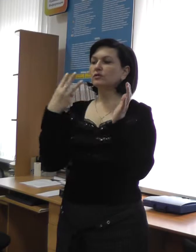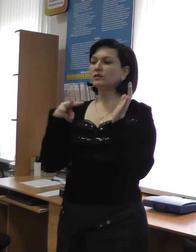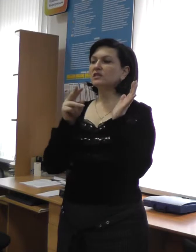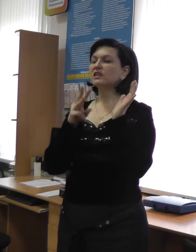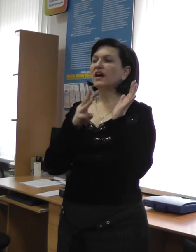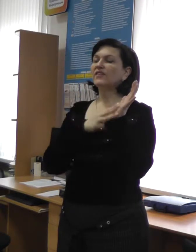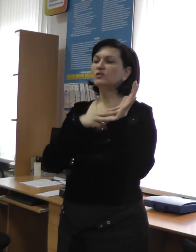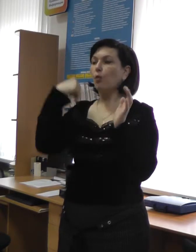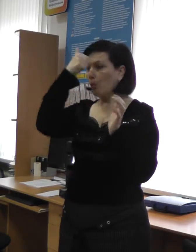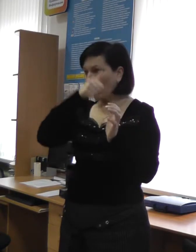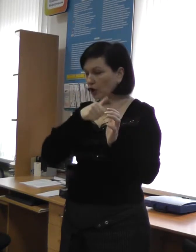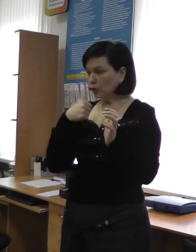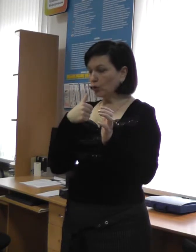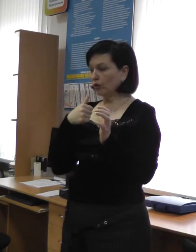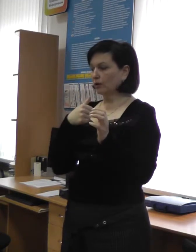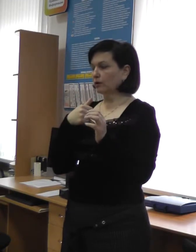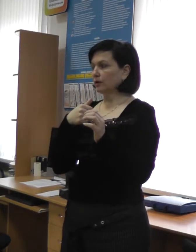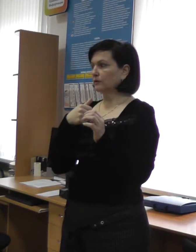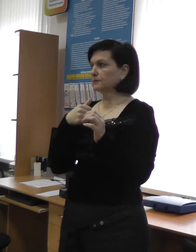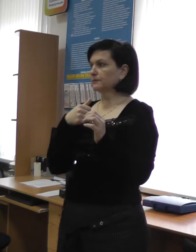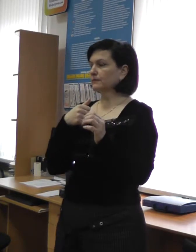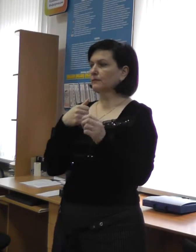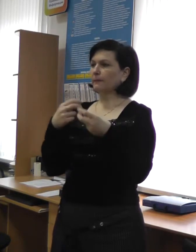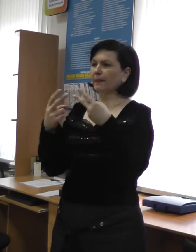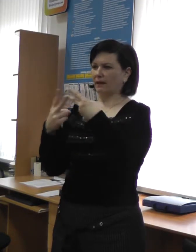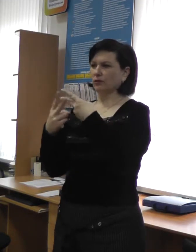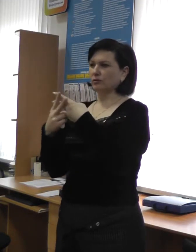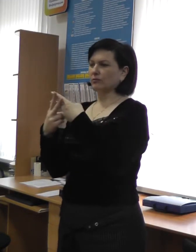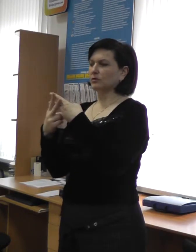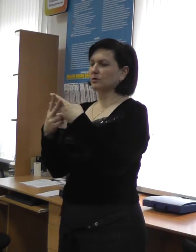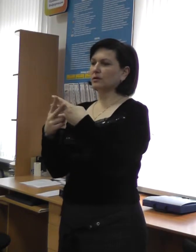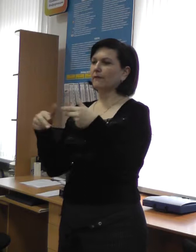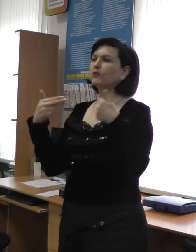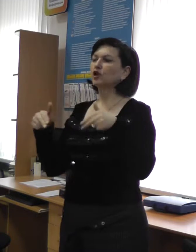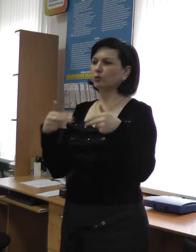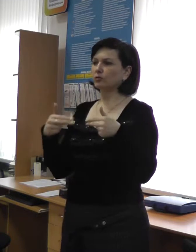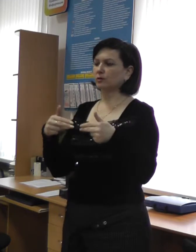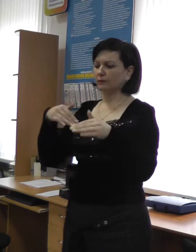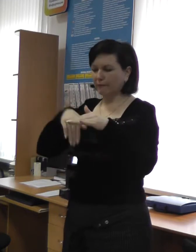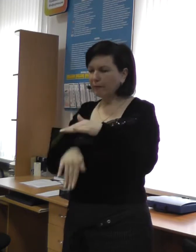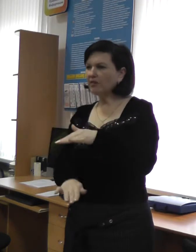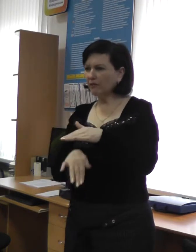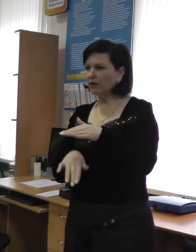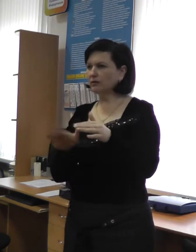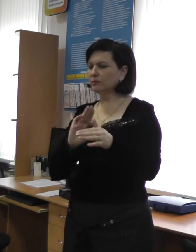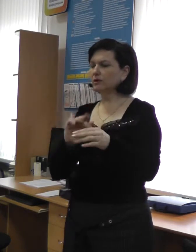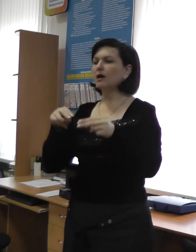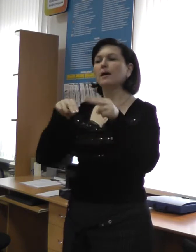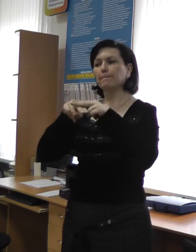году, движимый состраданием к заключенным, находившимся в Пятигорске в подвалах, он